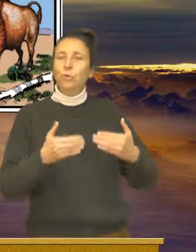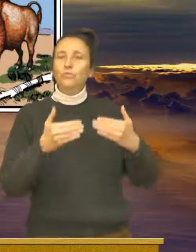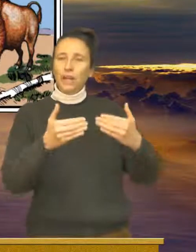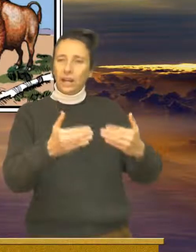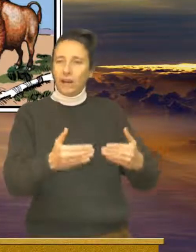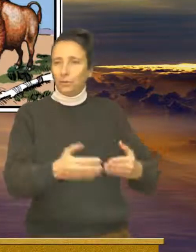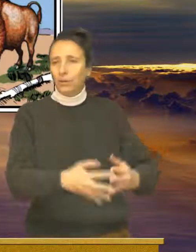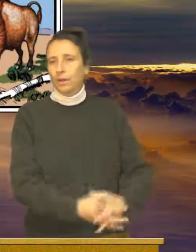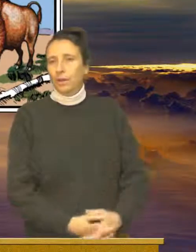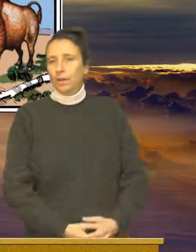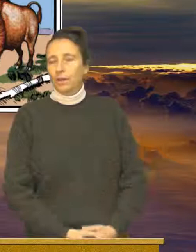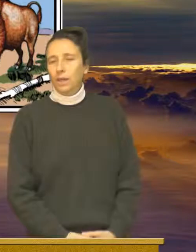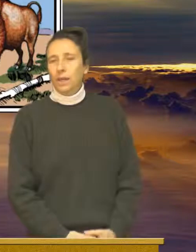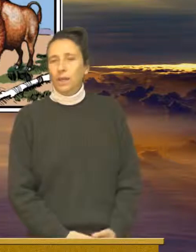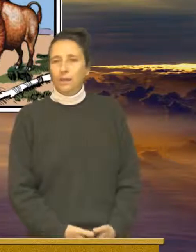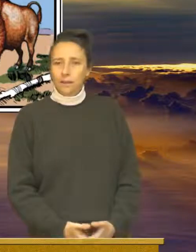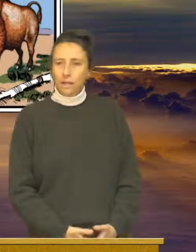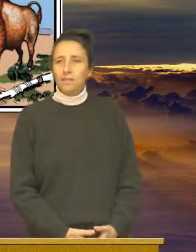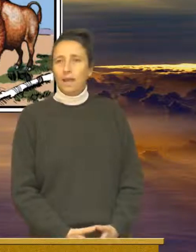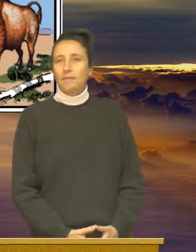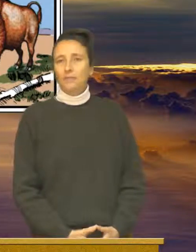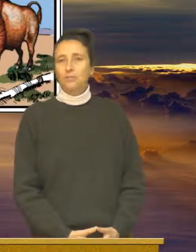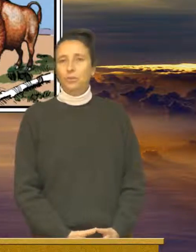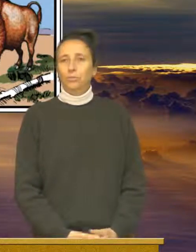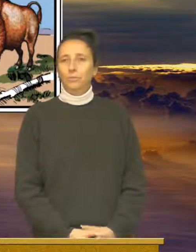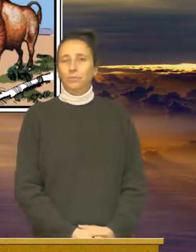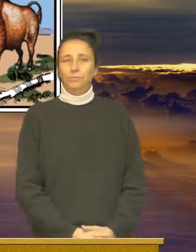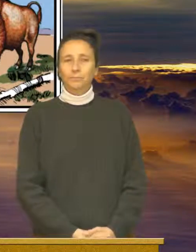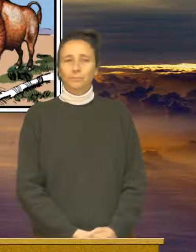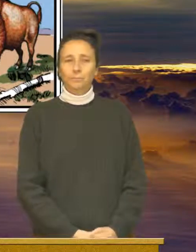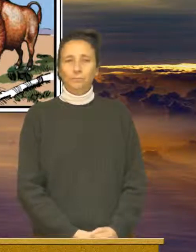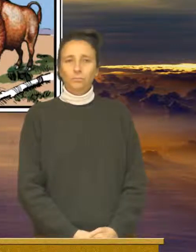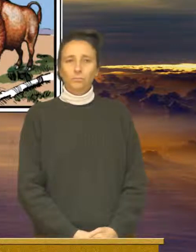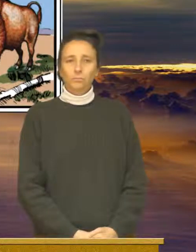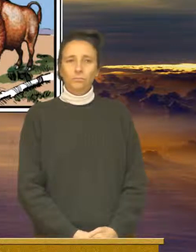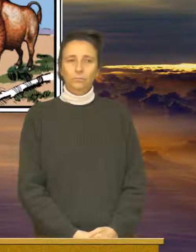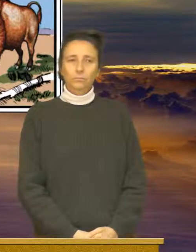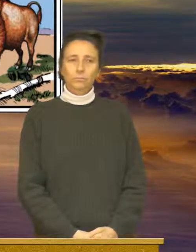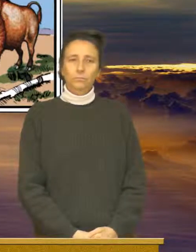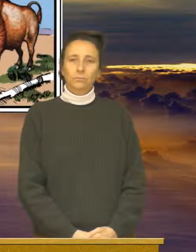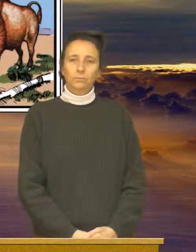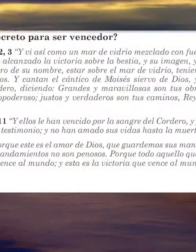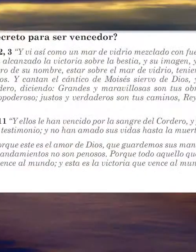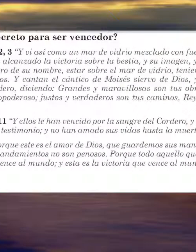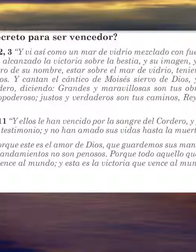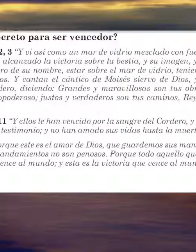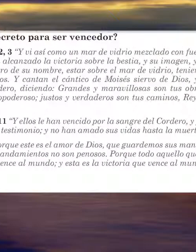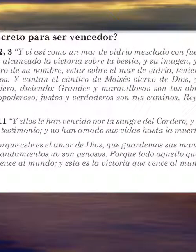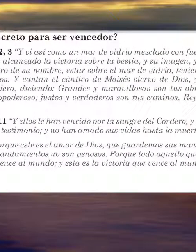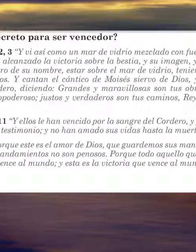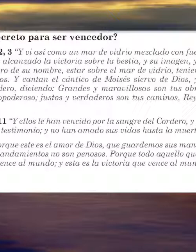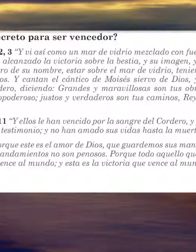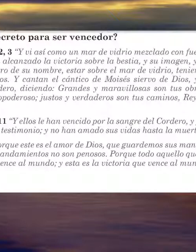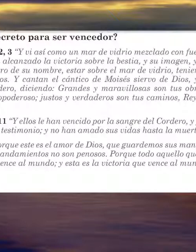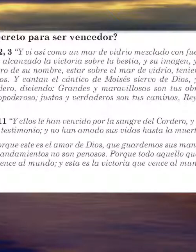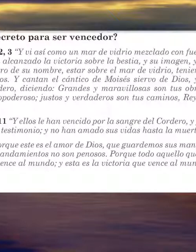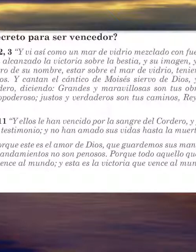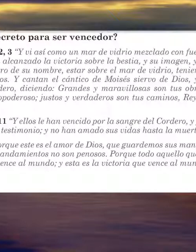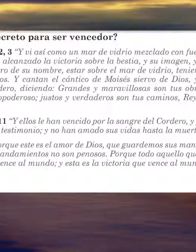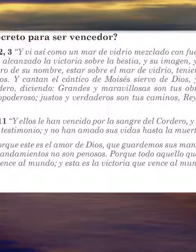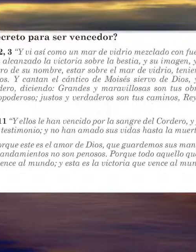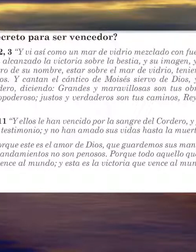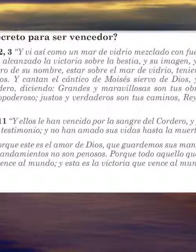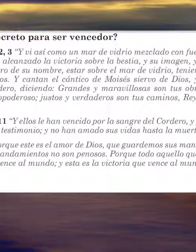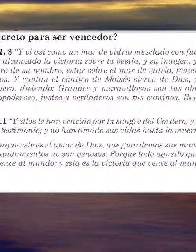ese futuro cercano que está ante nosotros. Muchas gracias, Raquel. Aquí tenemos el